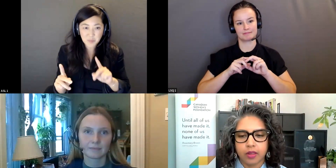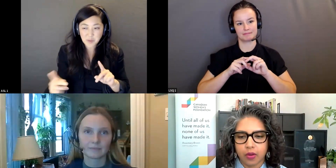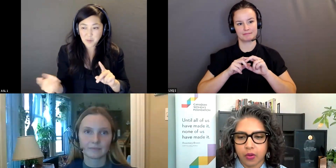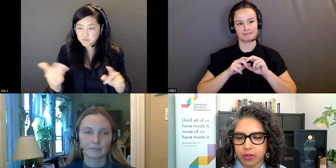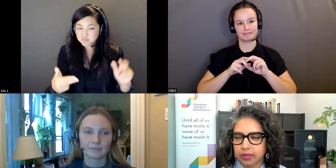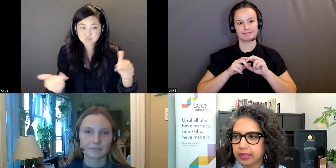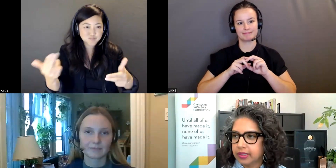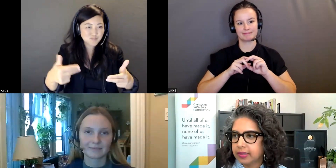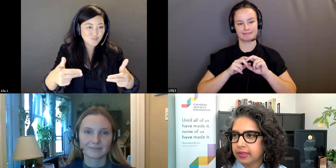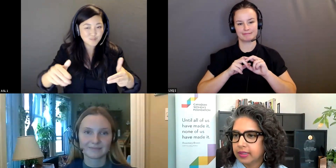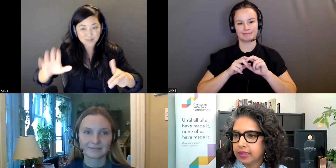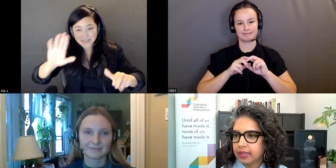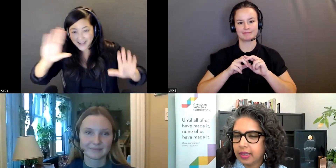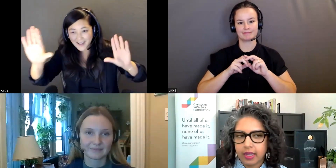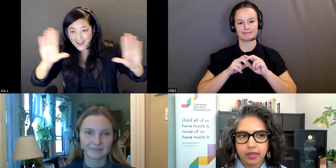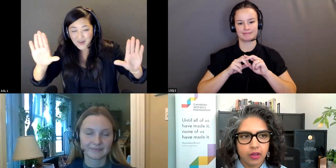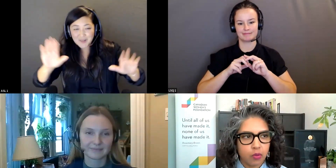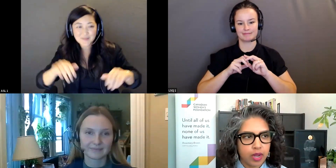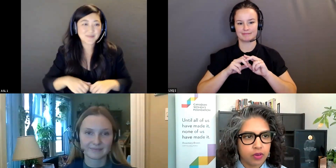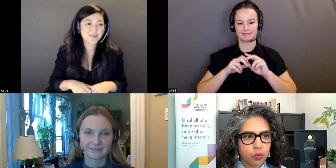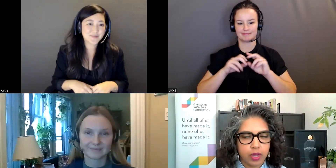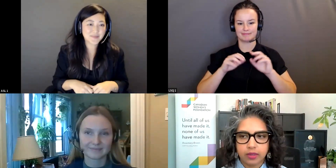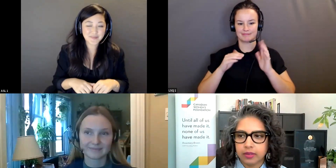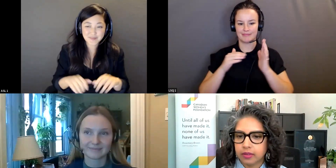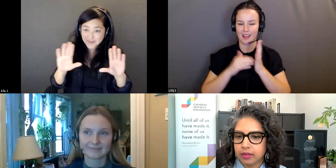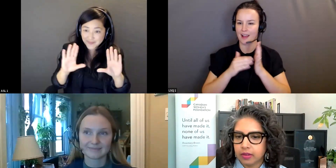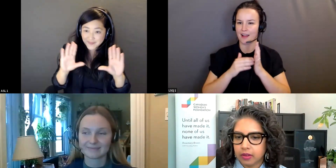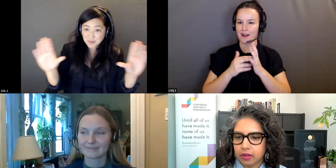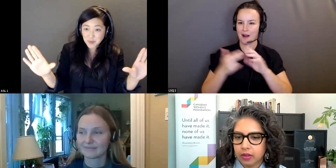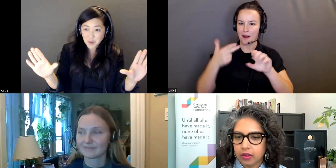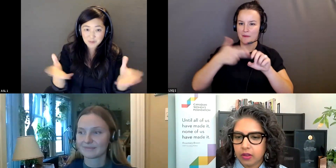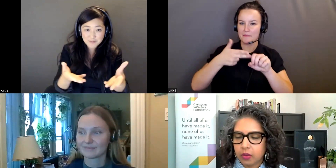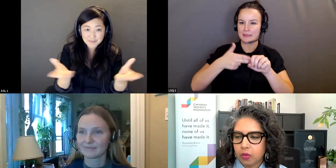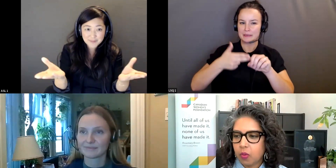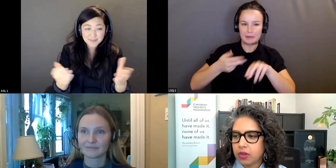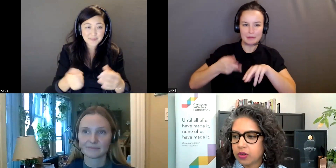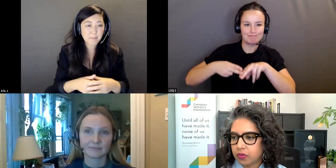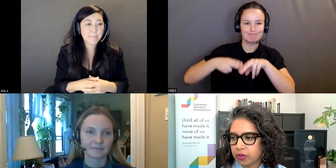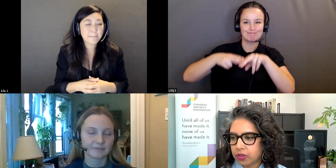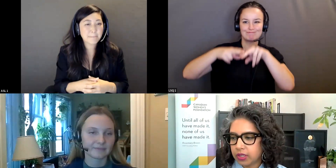Fabuleux. Il y a de plus en plus de participants. Bonjour à tout le monde.